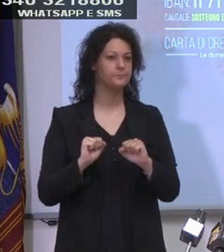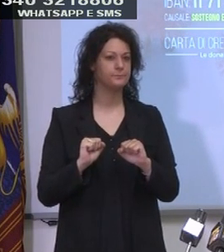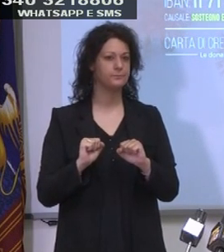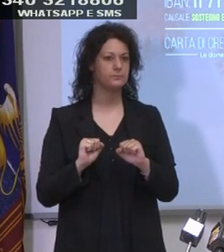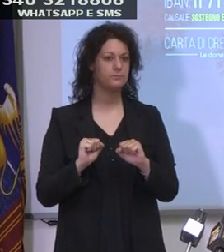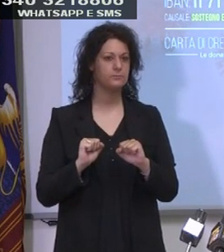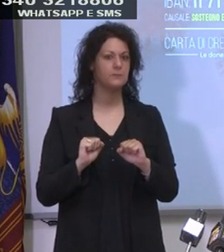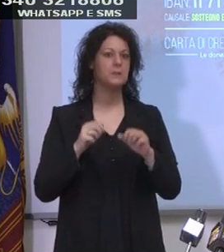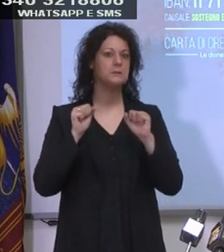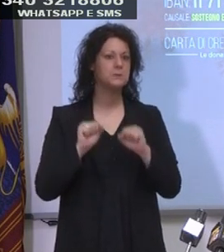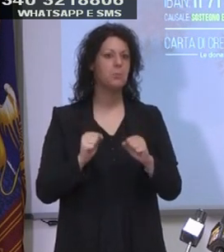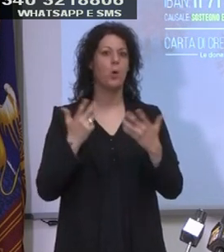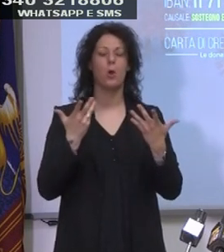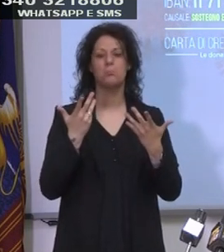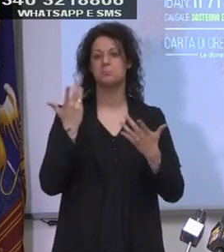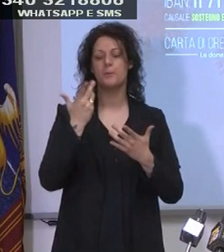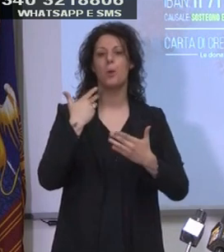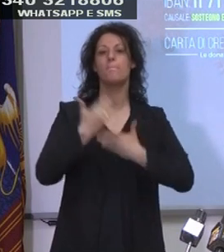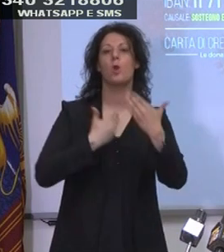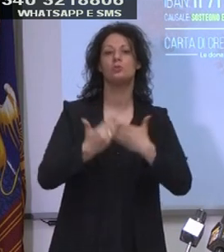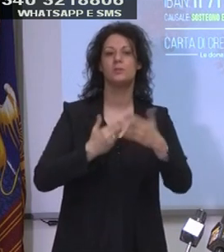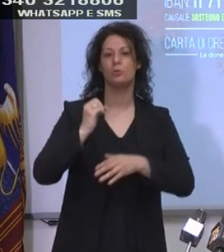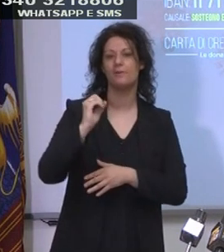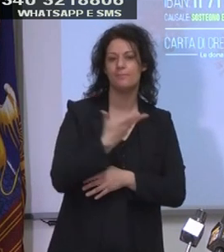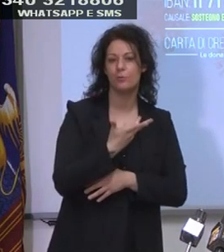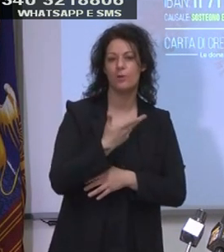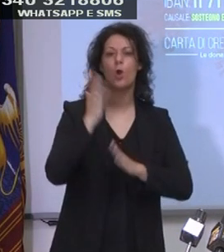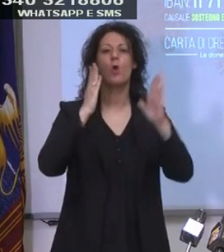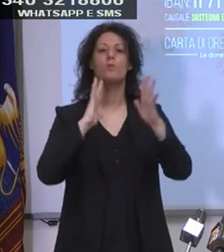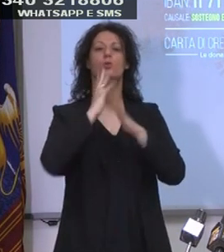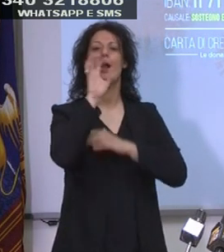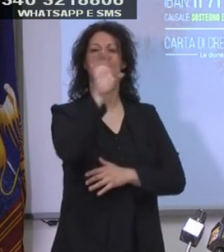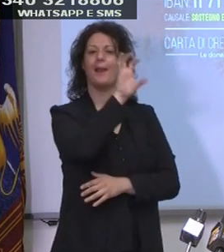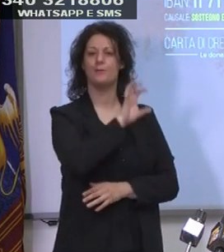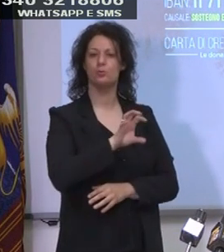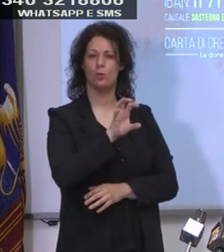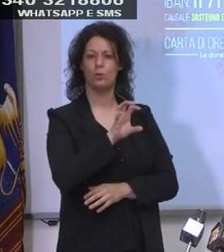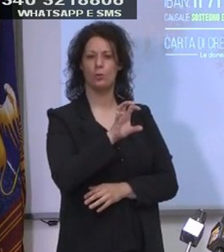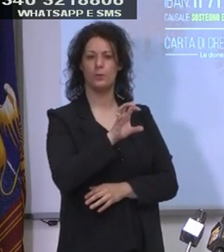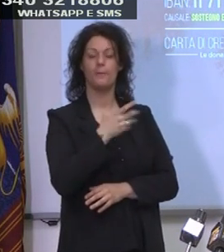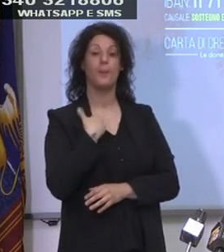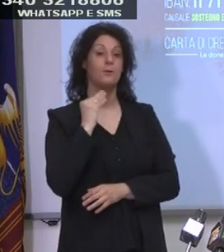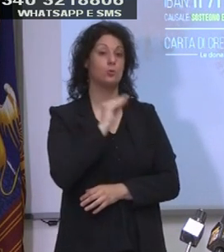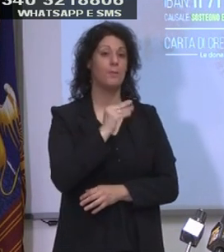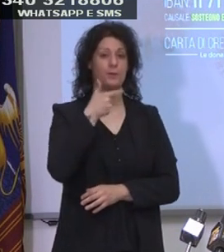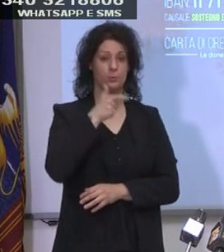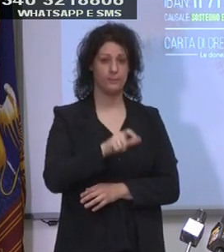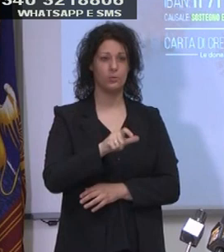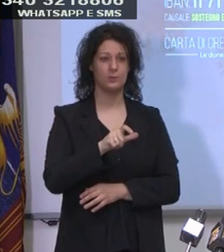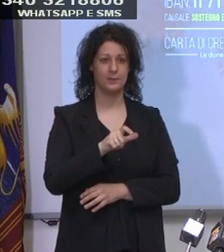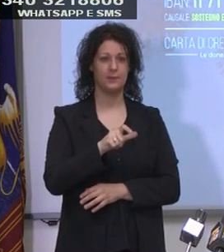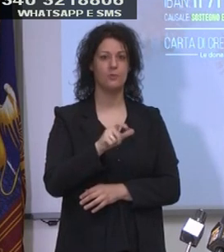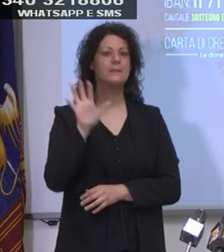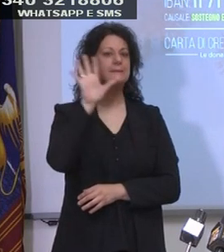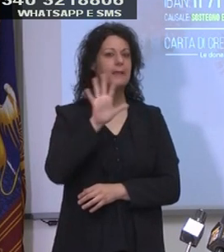improprio, allentamenti o procedure più veloci rispetto ad altre regioni? Questa è la prima cosa. Glielo chiedo in relazione al fatto che pare